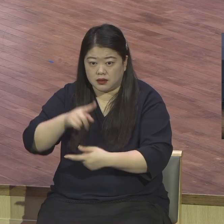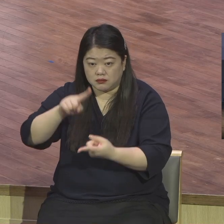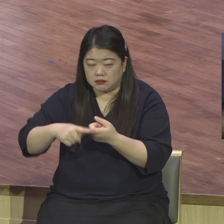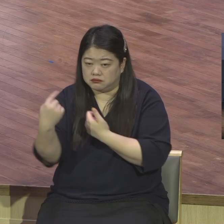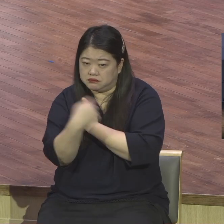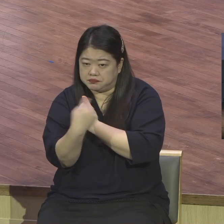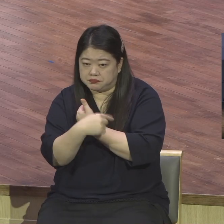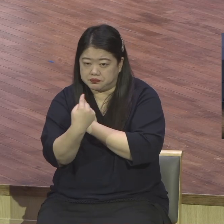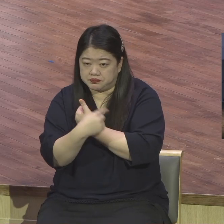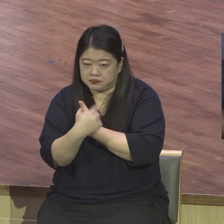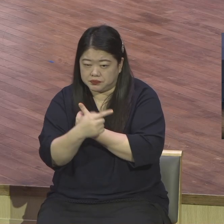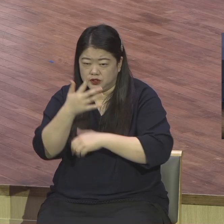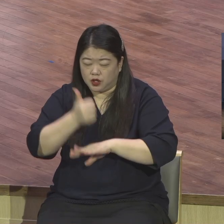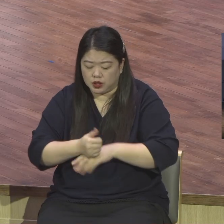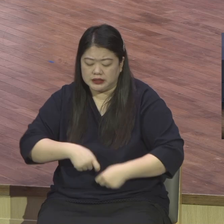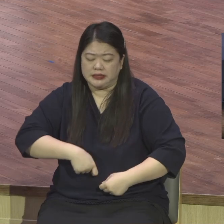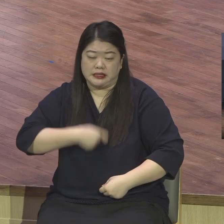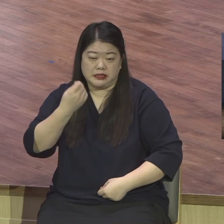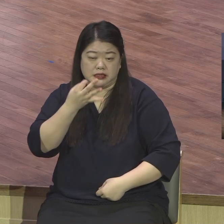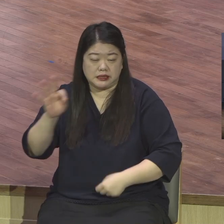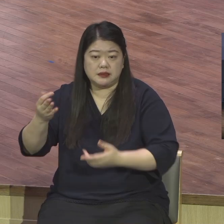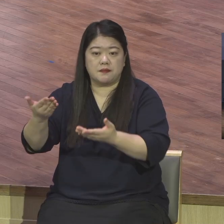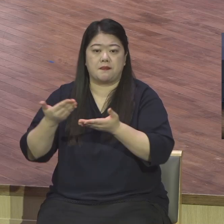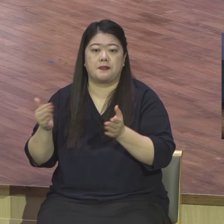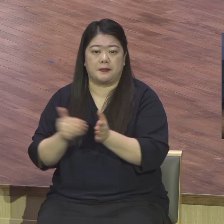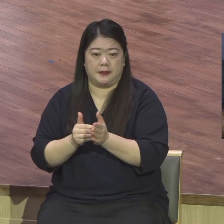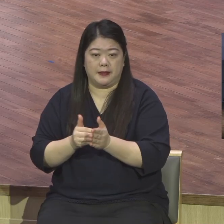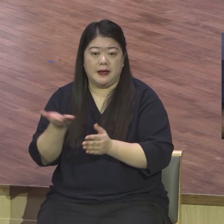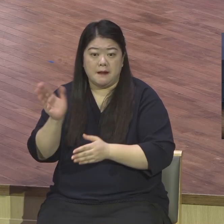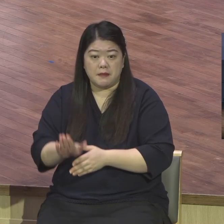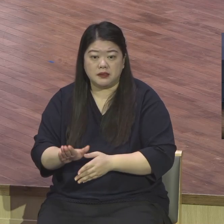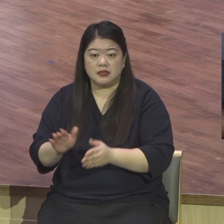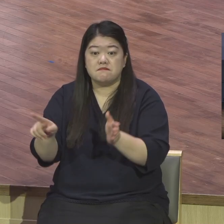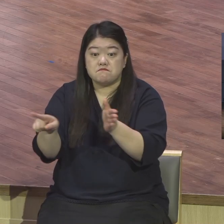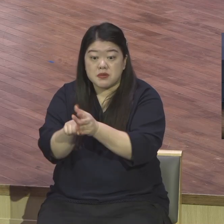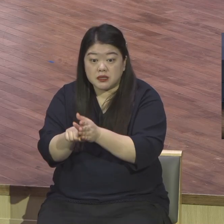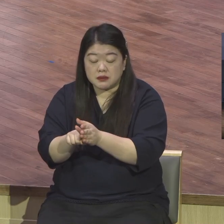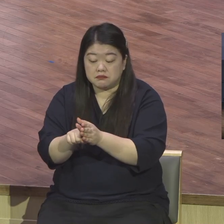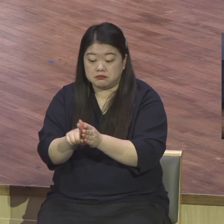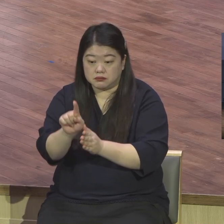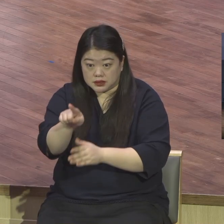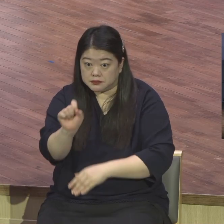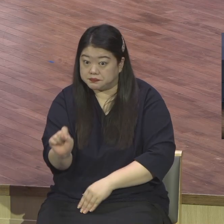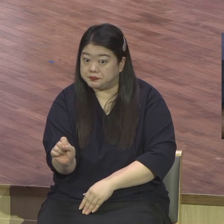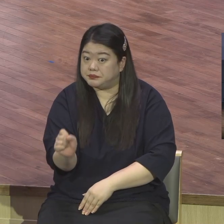얻게 하려 함이라. 믿음이 온 후로는 우리가 초등교사 아래에 있지